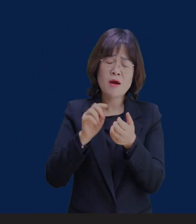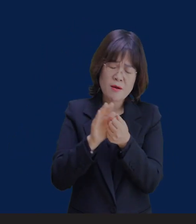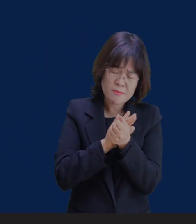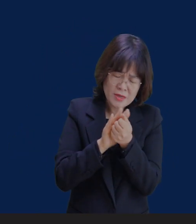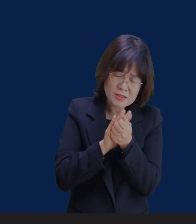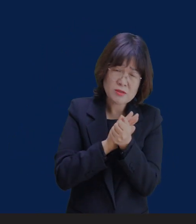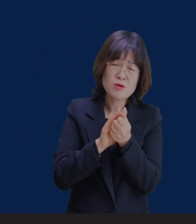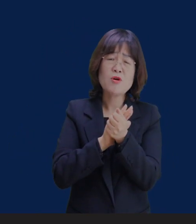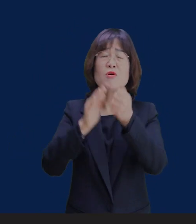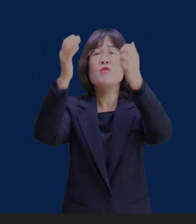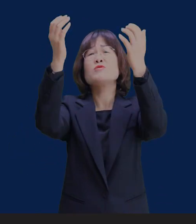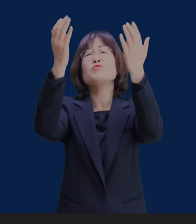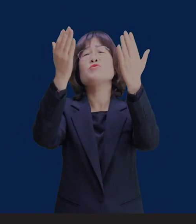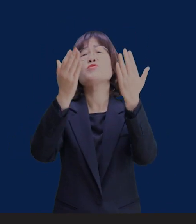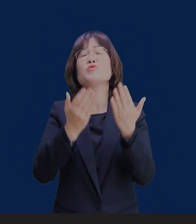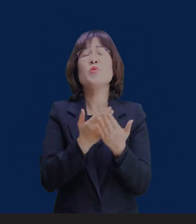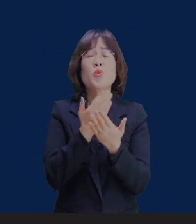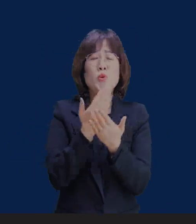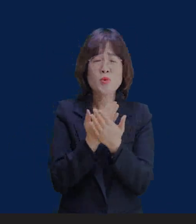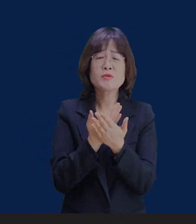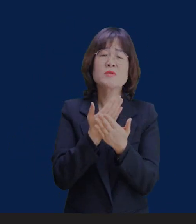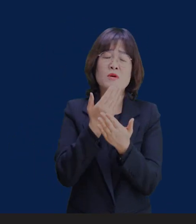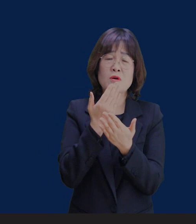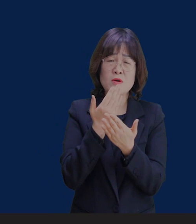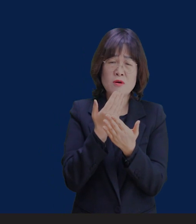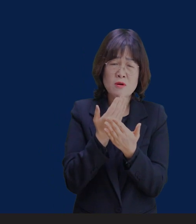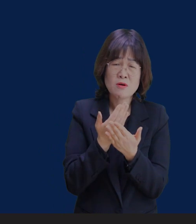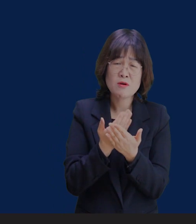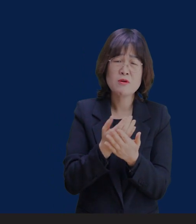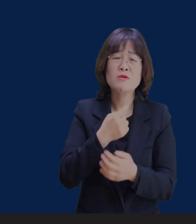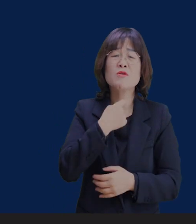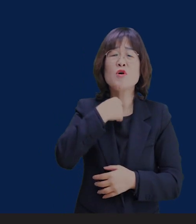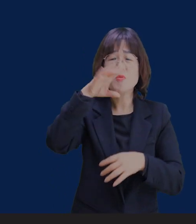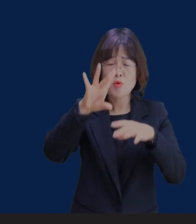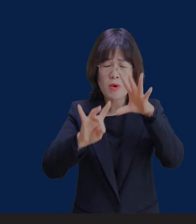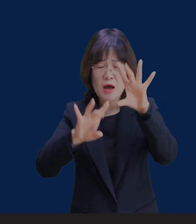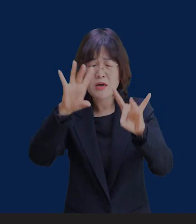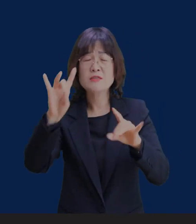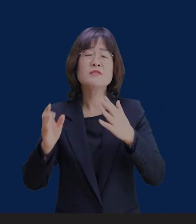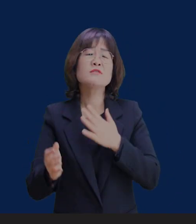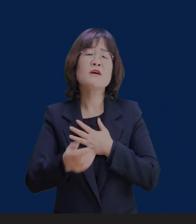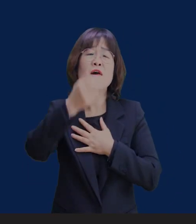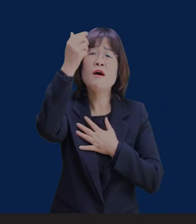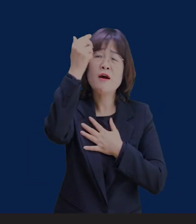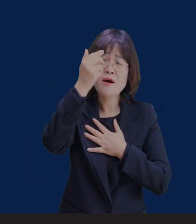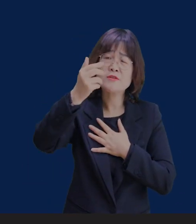원합니다. 나의 마음. 우리 간절한 마음을 담아 다시 한번. 목마른 나의